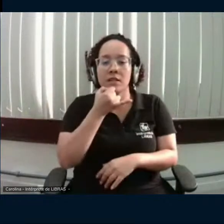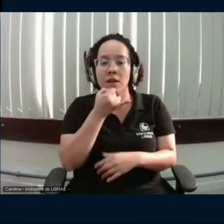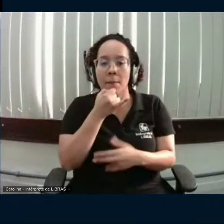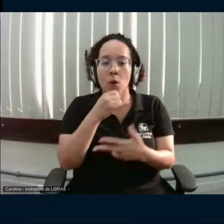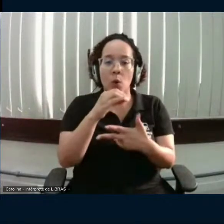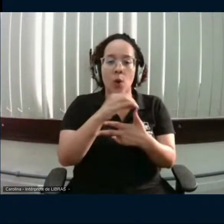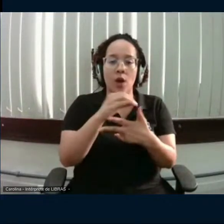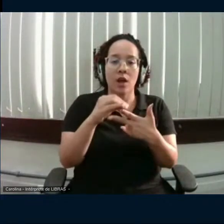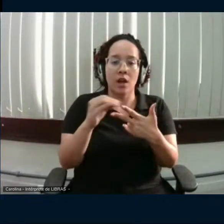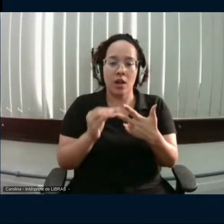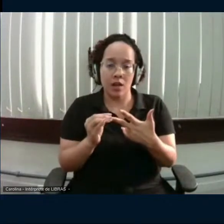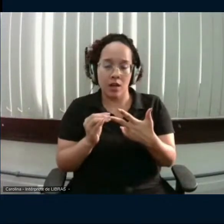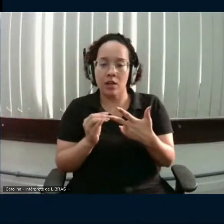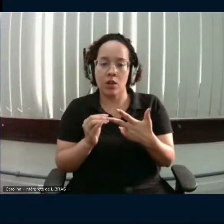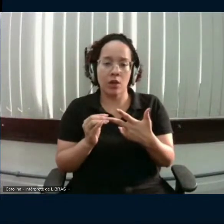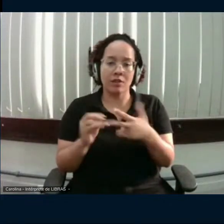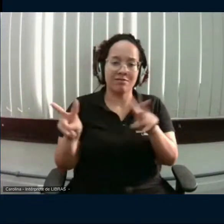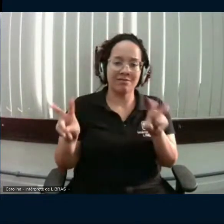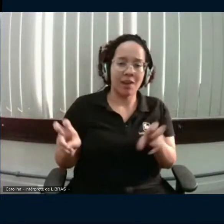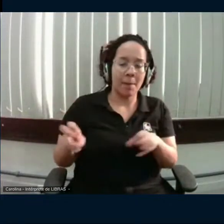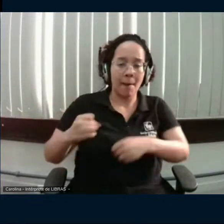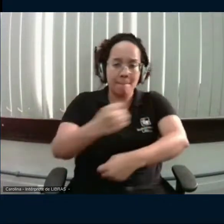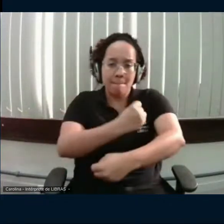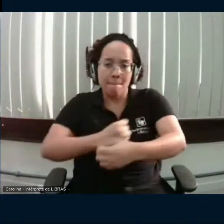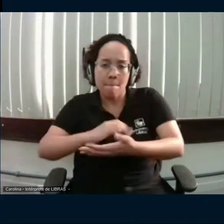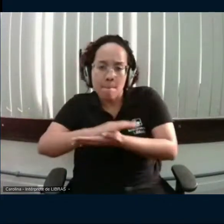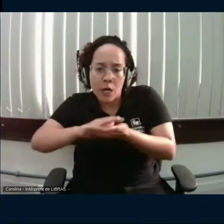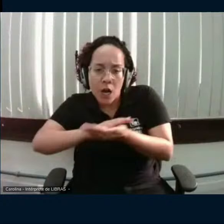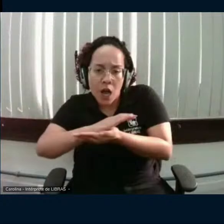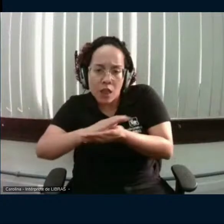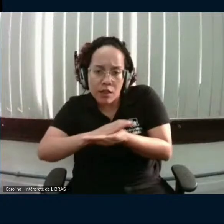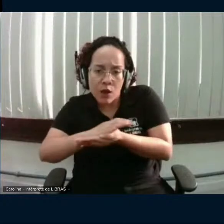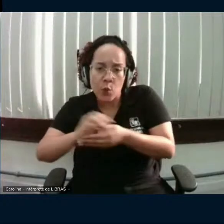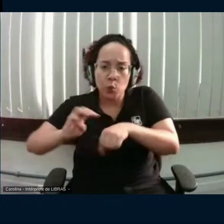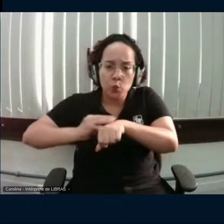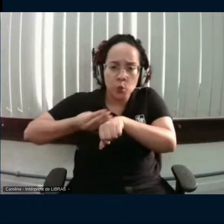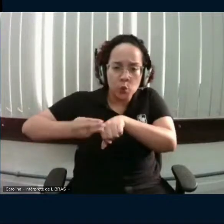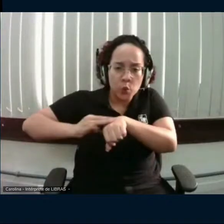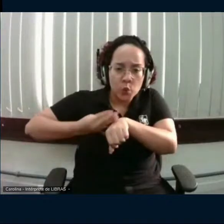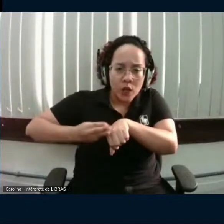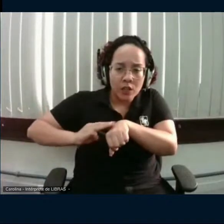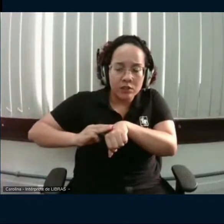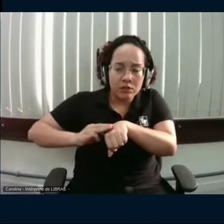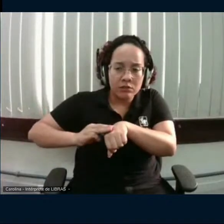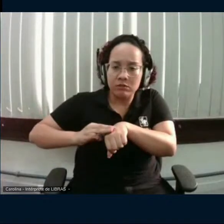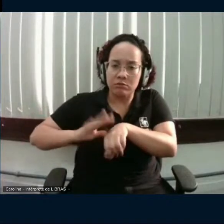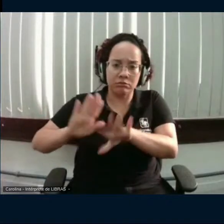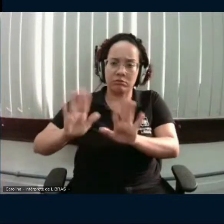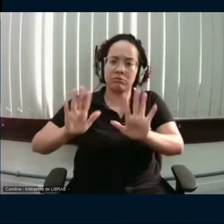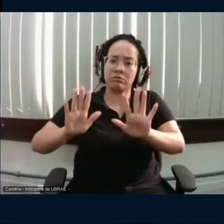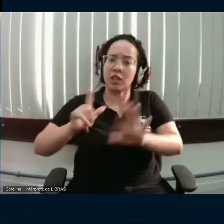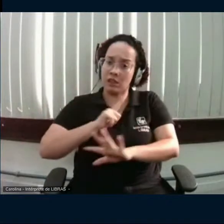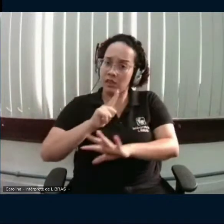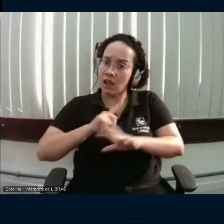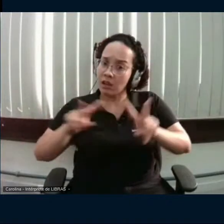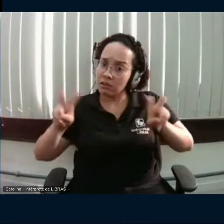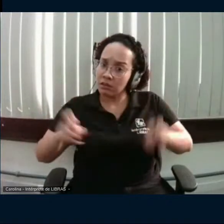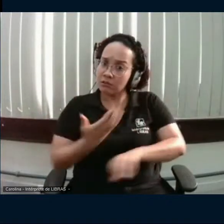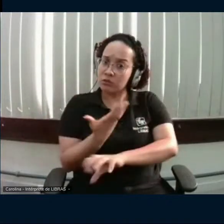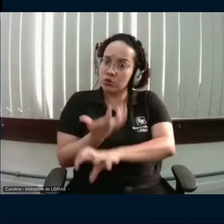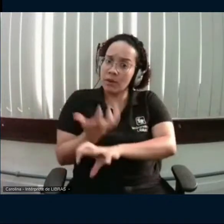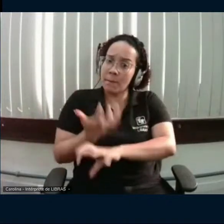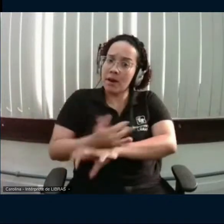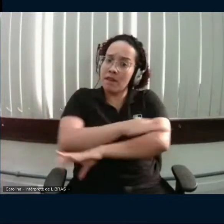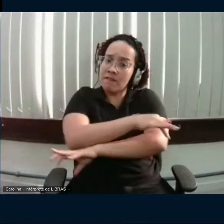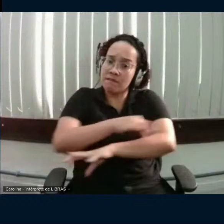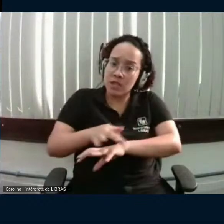lá brigadeiro gourmet, ou o que rola por aí. Na prova do Enem, cai física, sociologia, história, biologia, química,